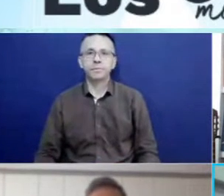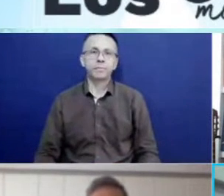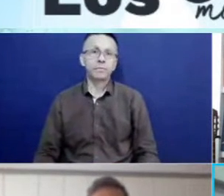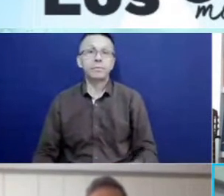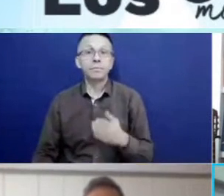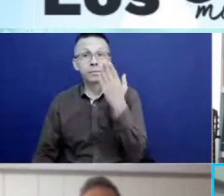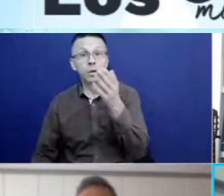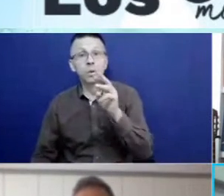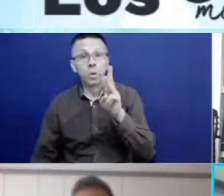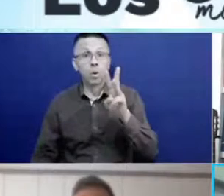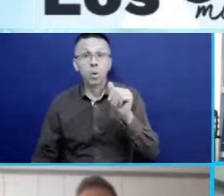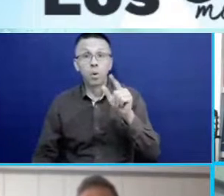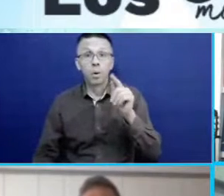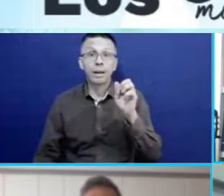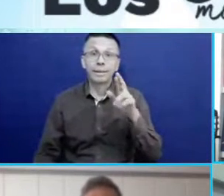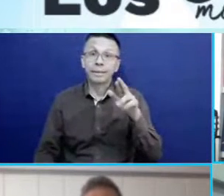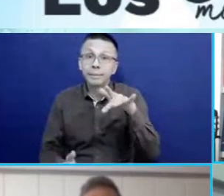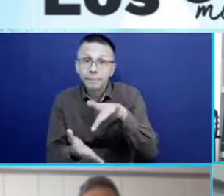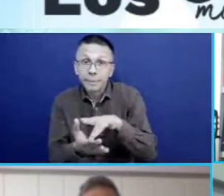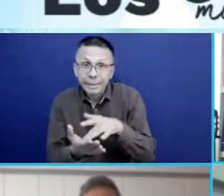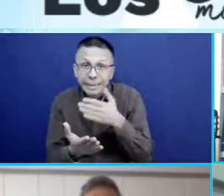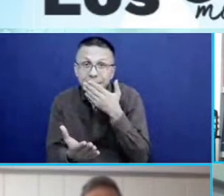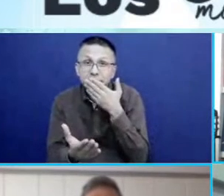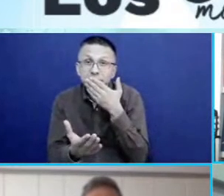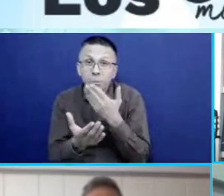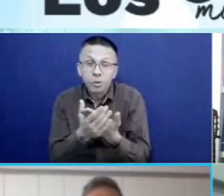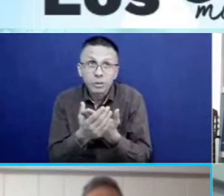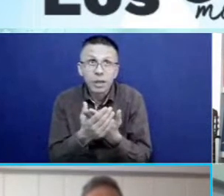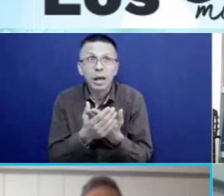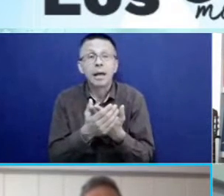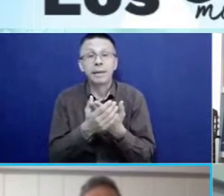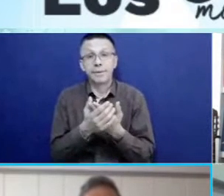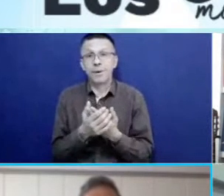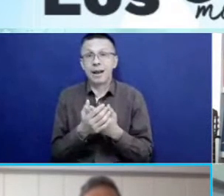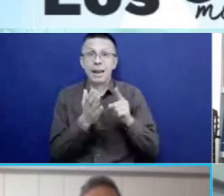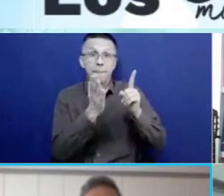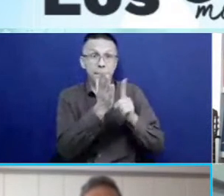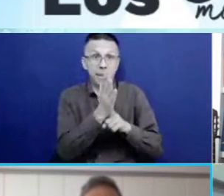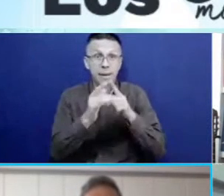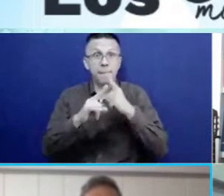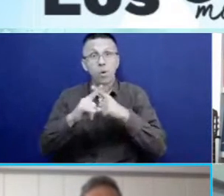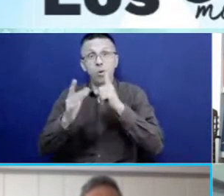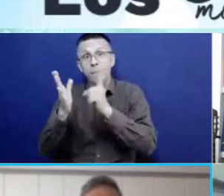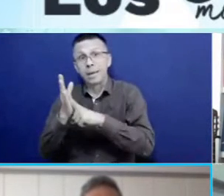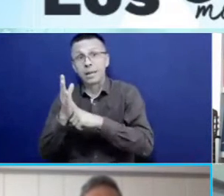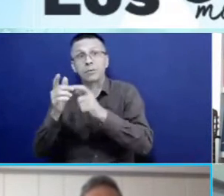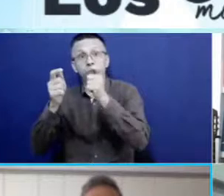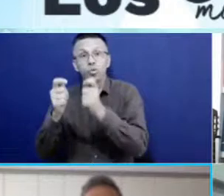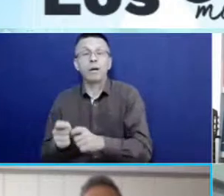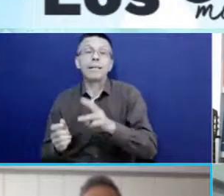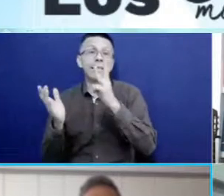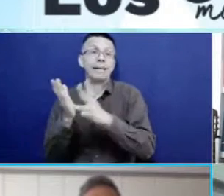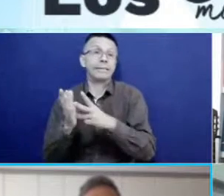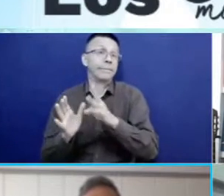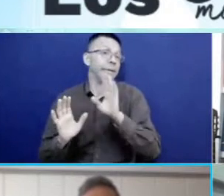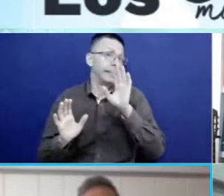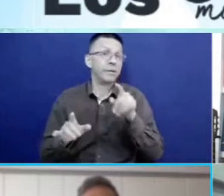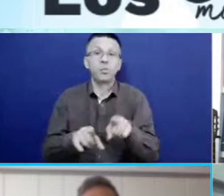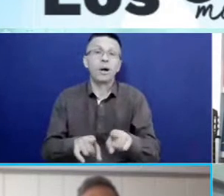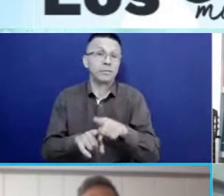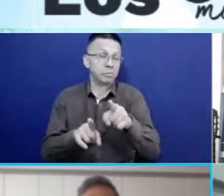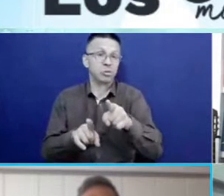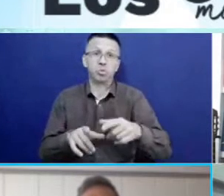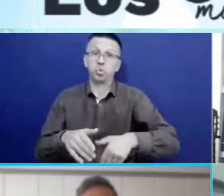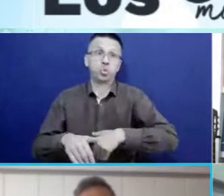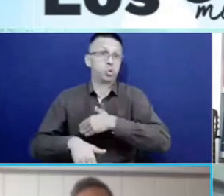Walter, por esta presencia, mil y mil, son 3,000, muchísimas gracias, Juan, de verdad que también a Yasmín,